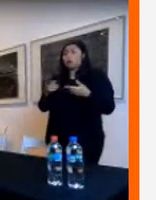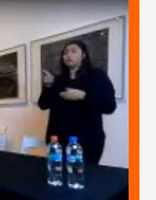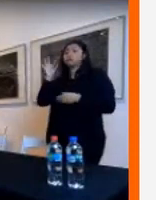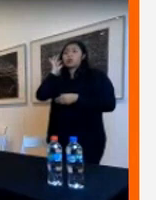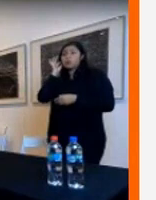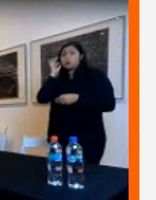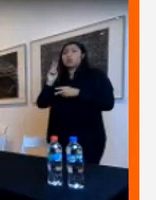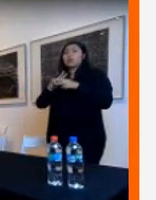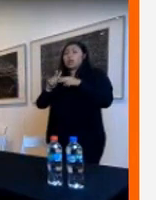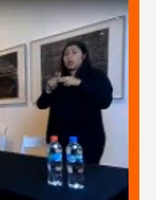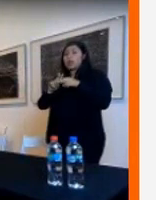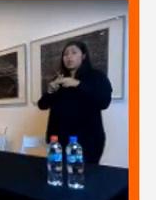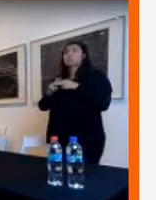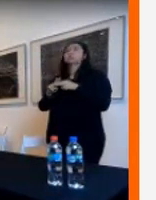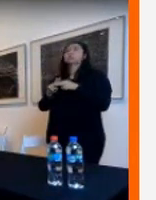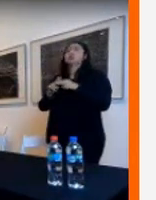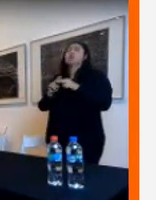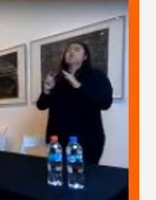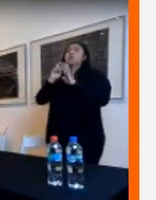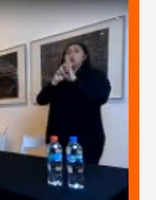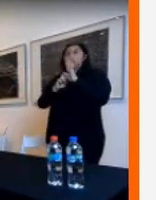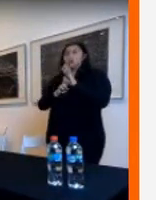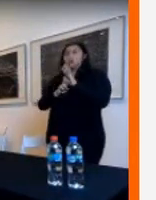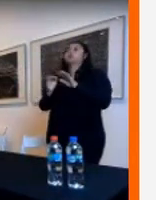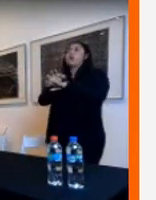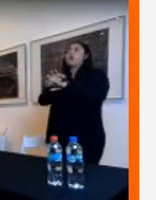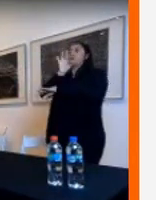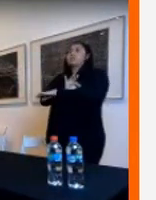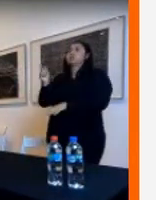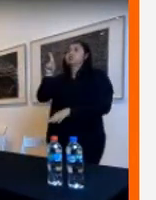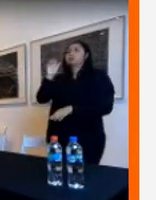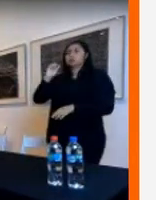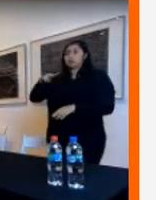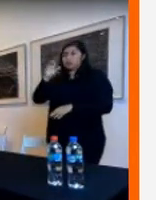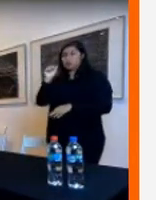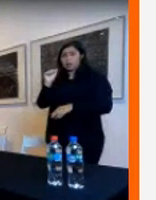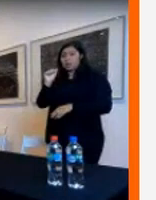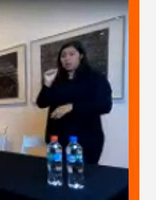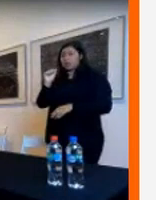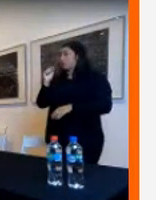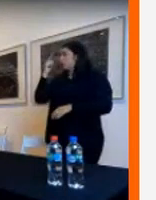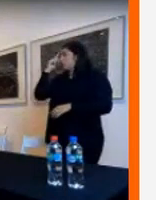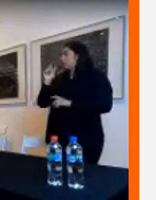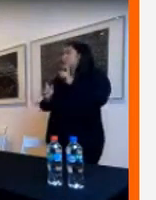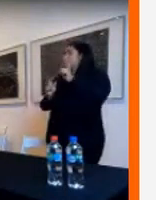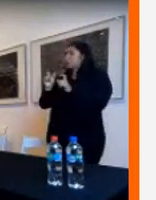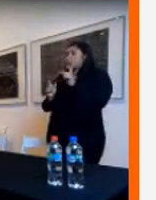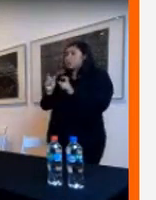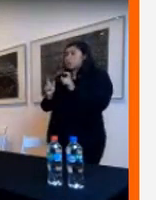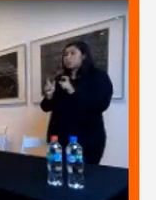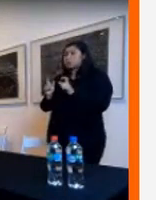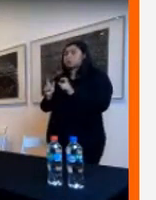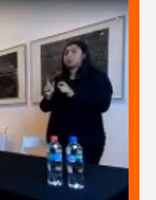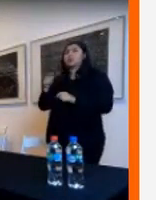con Fundación Senda, que es una fundación de acompañamiento de niños y niñas con jóvenes, en realidad, y adultos, personas en general con